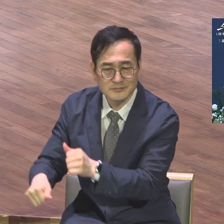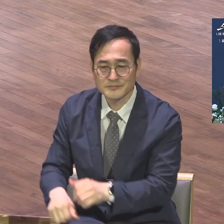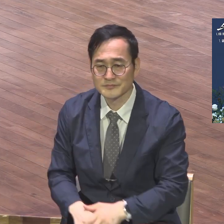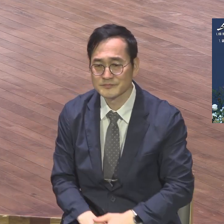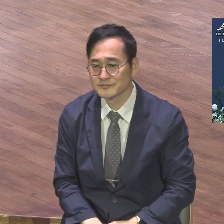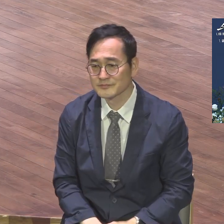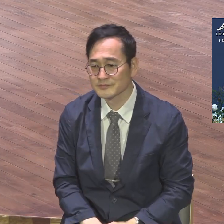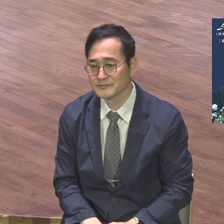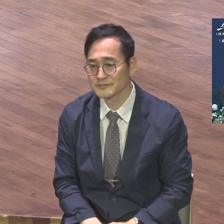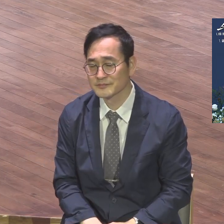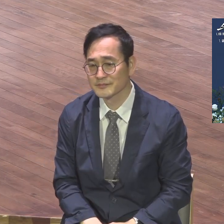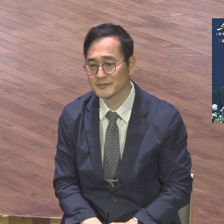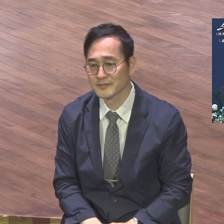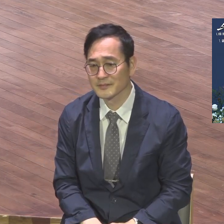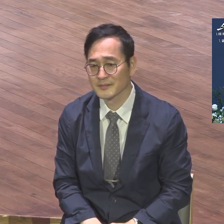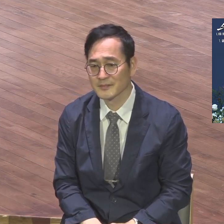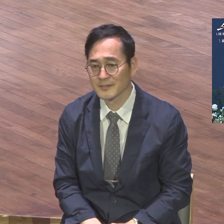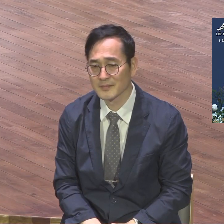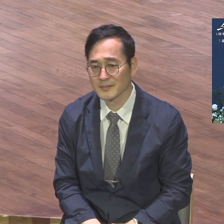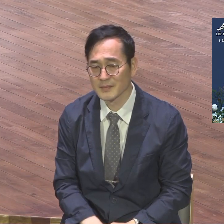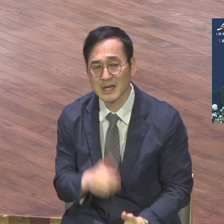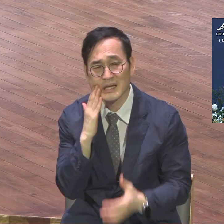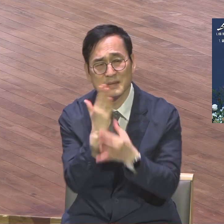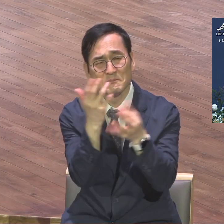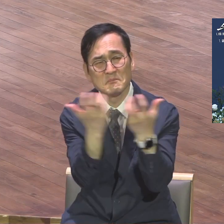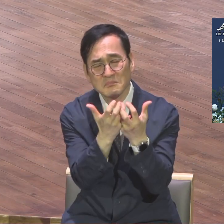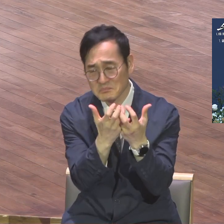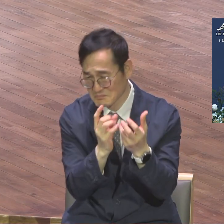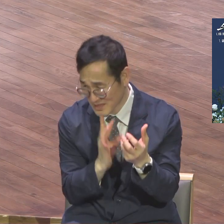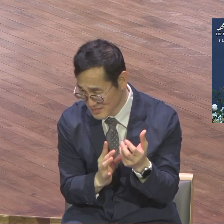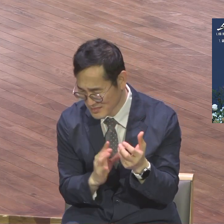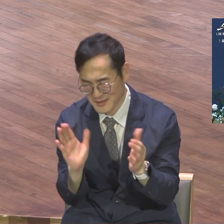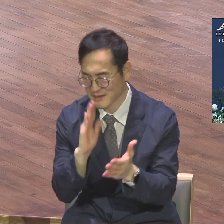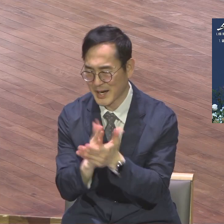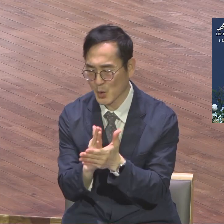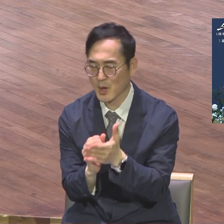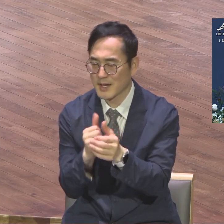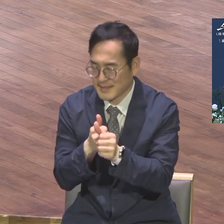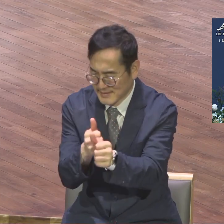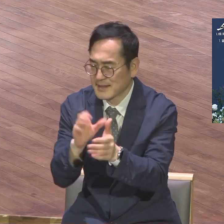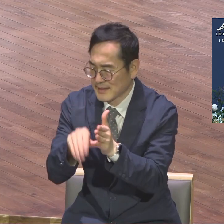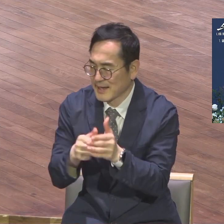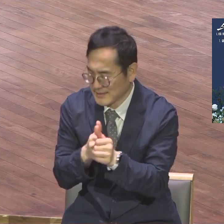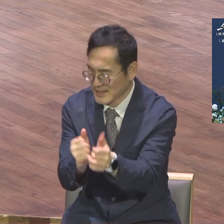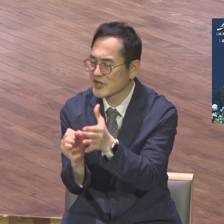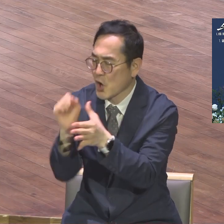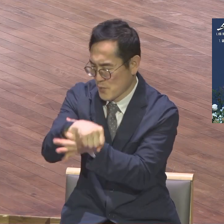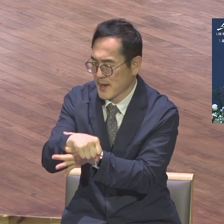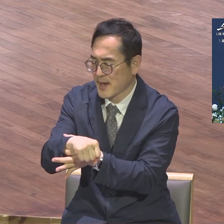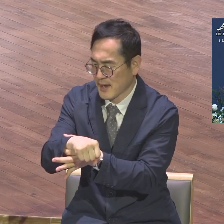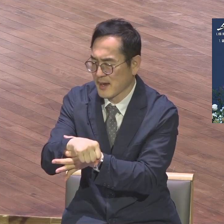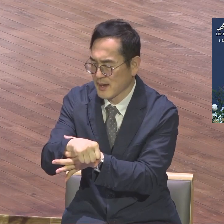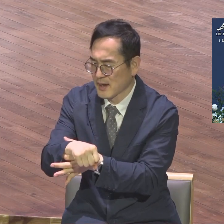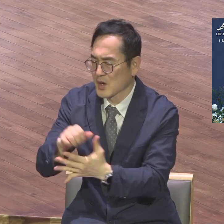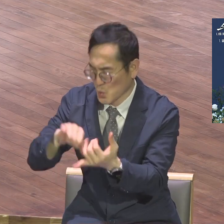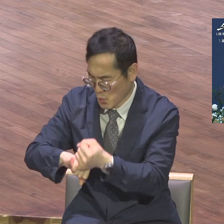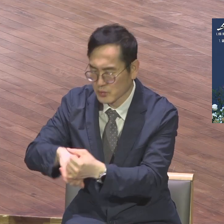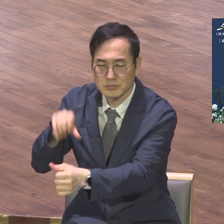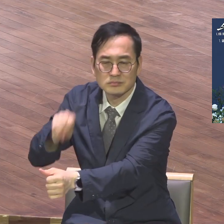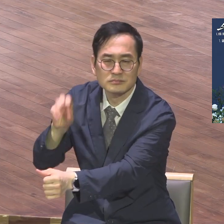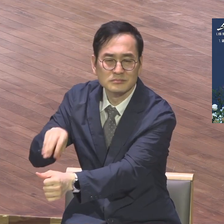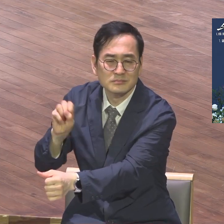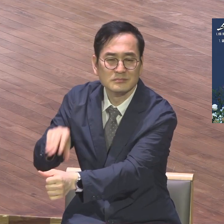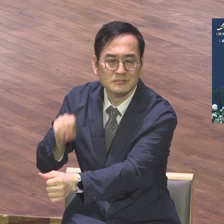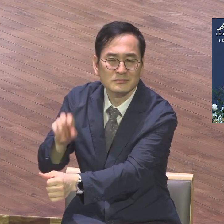말라 비틀어지는 삶을 사는 것이 아니라 철을 따라 열매를 맺는 삶을 살아야 한다는 것을